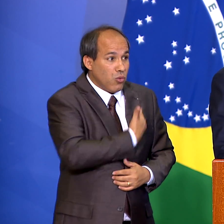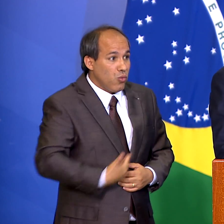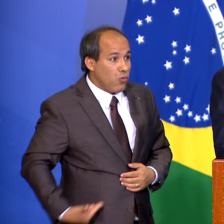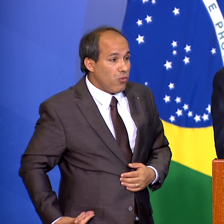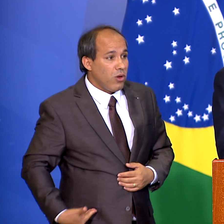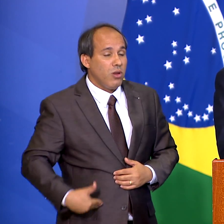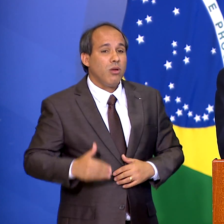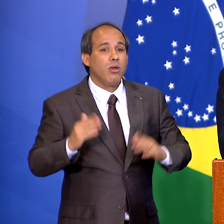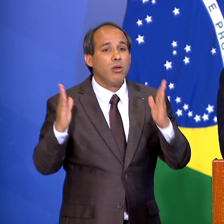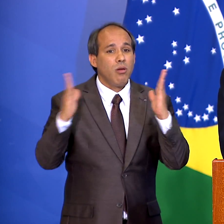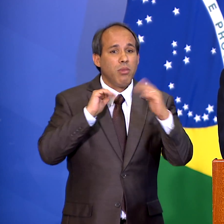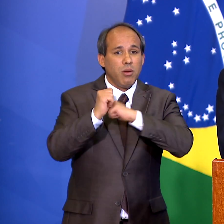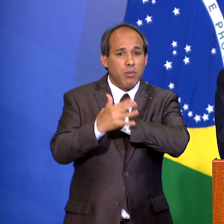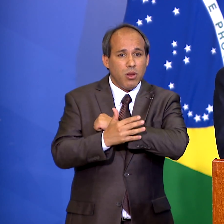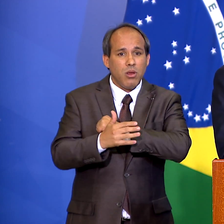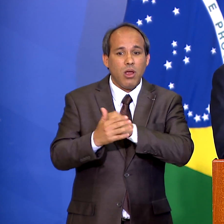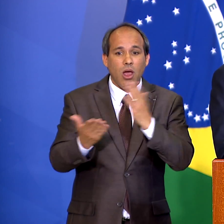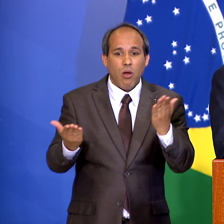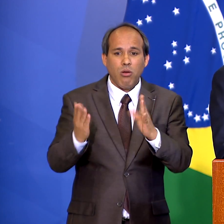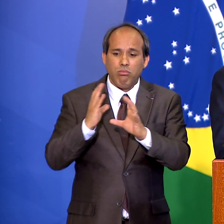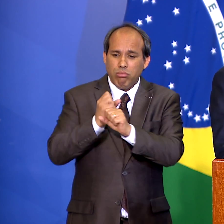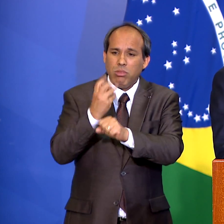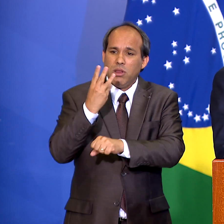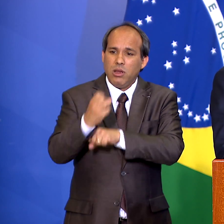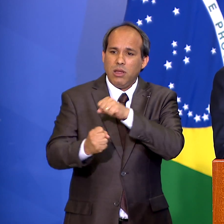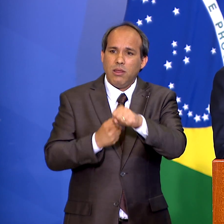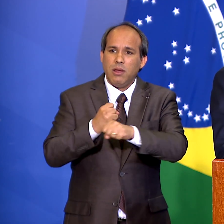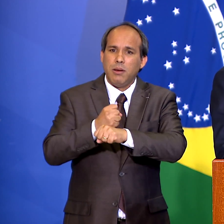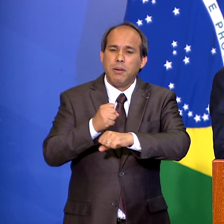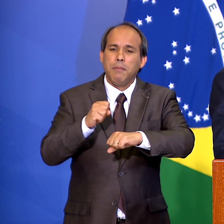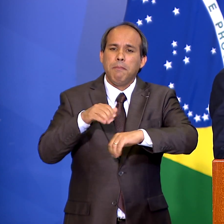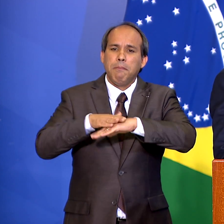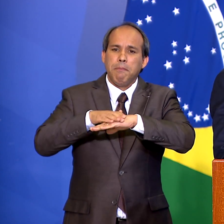pandemia, ter chegado no terceiro ano com